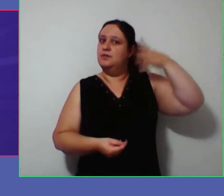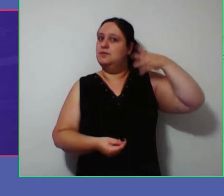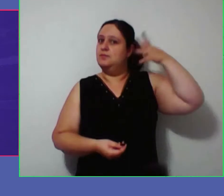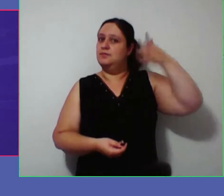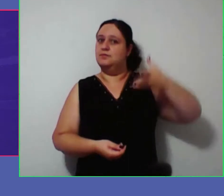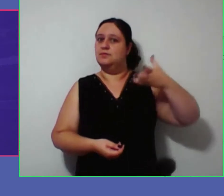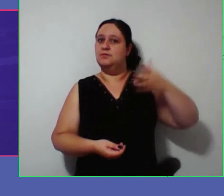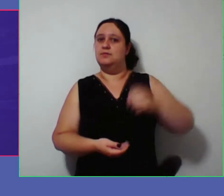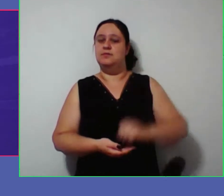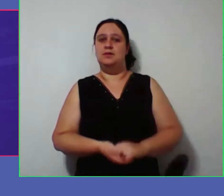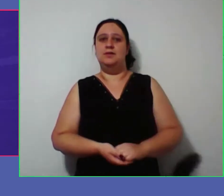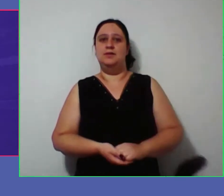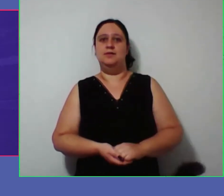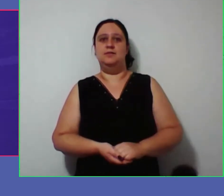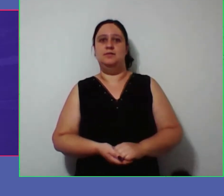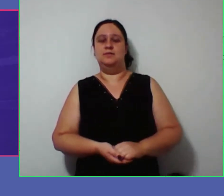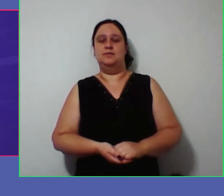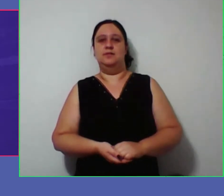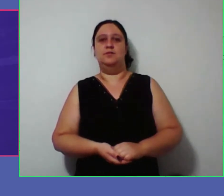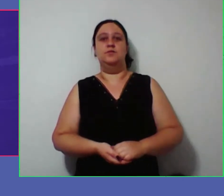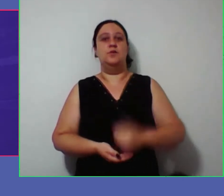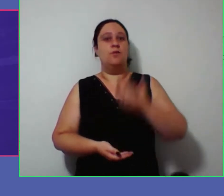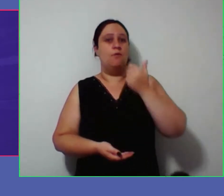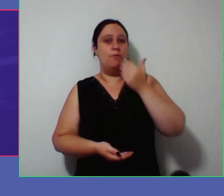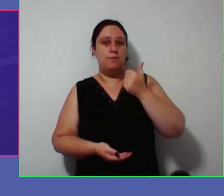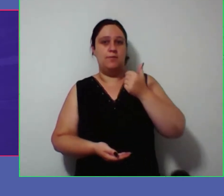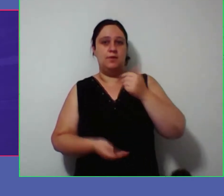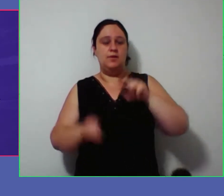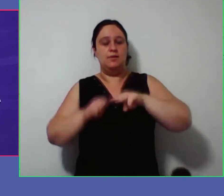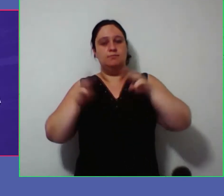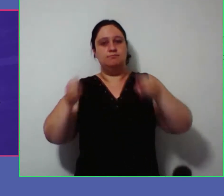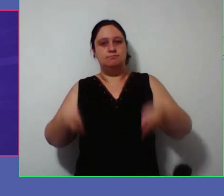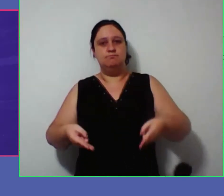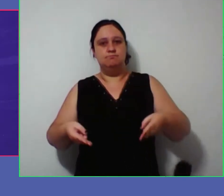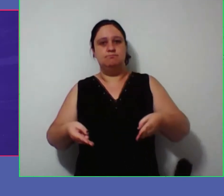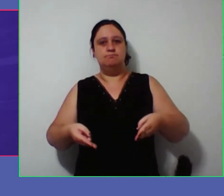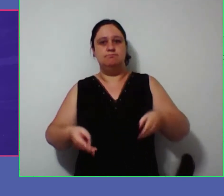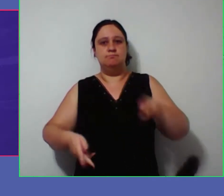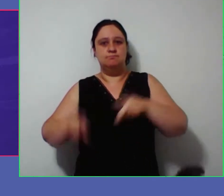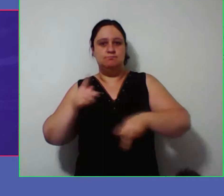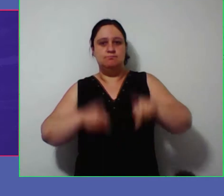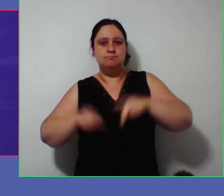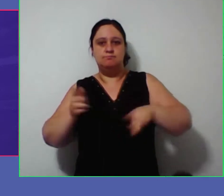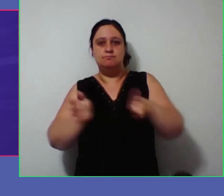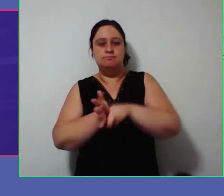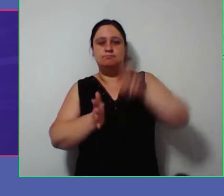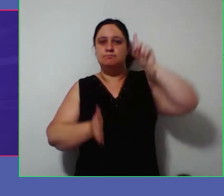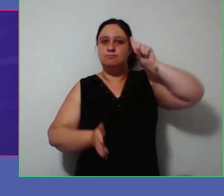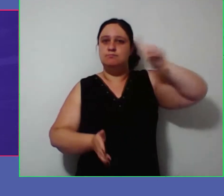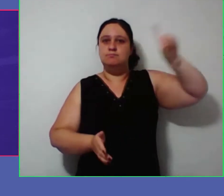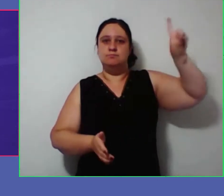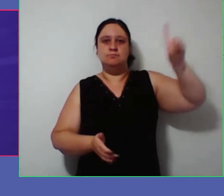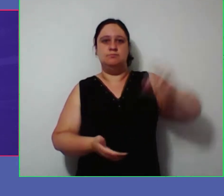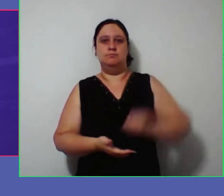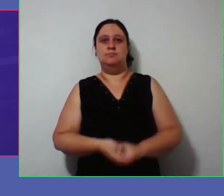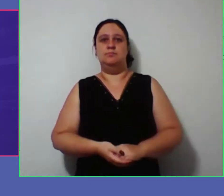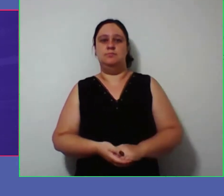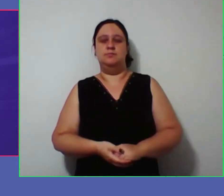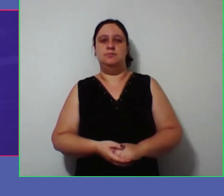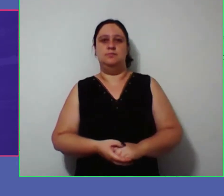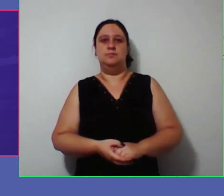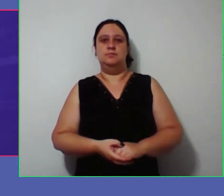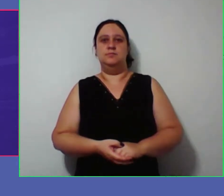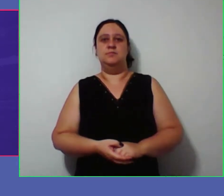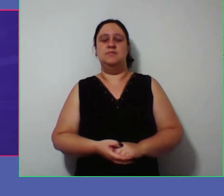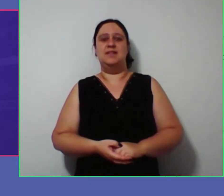na mesa do povo de Deus. Essa mensagem está sendo gravada no dia